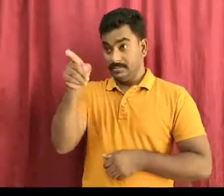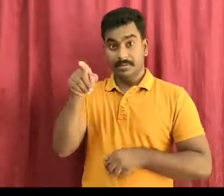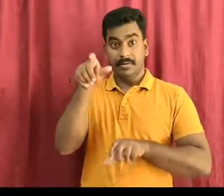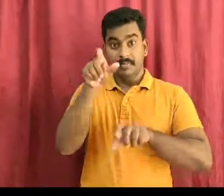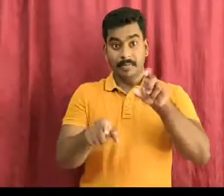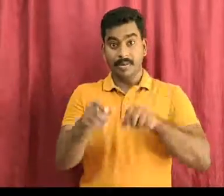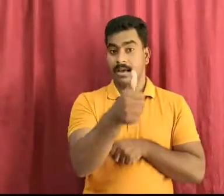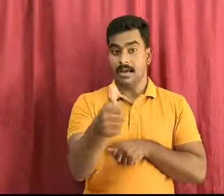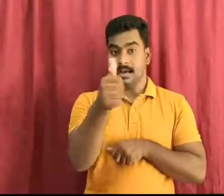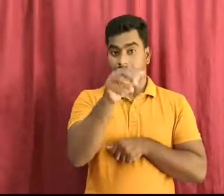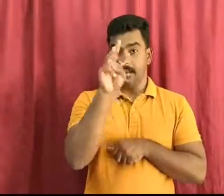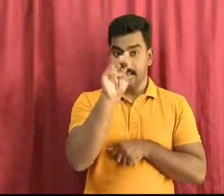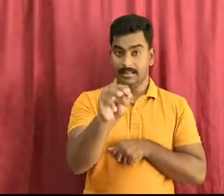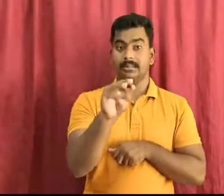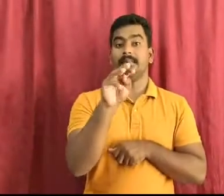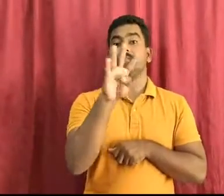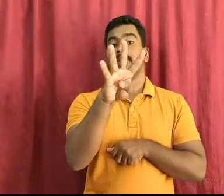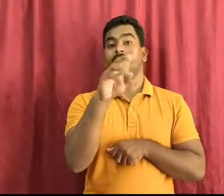മഹാരാഷ്ട്രയിൽ